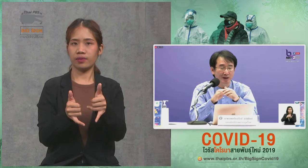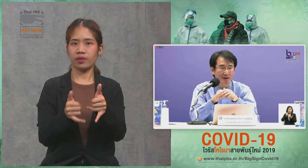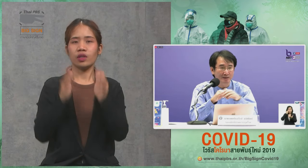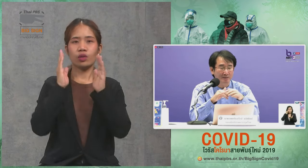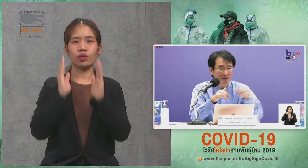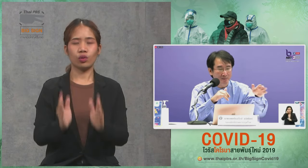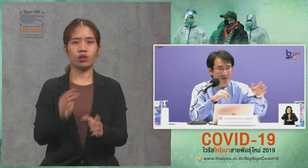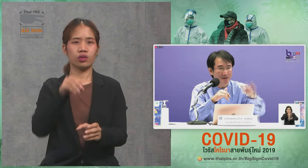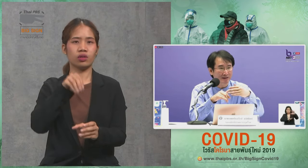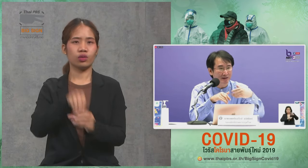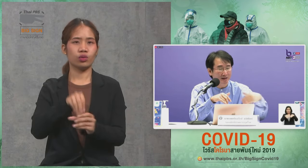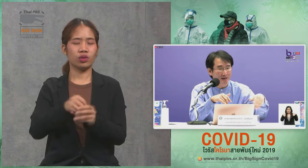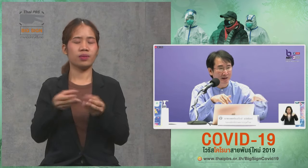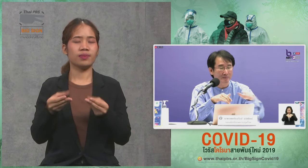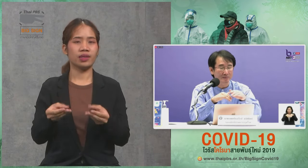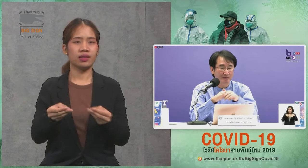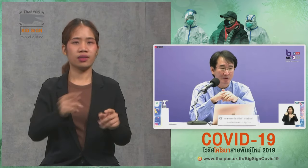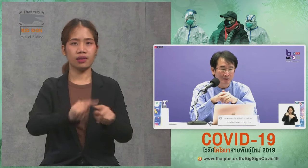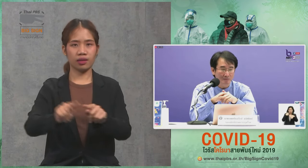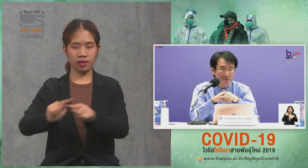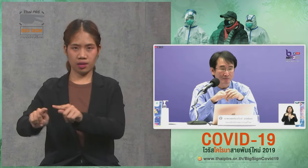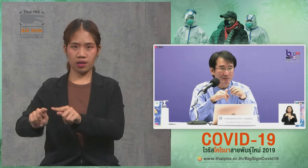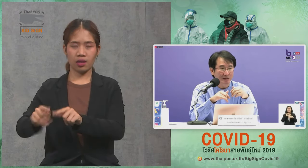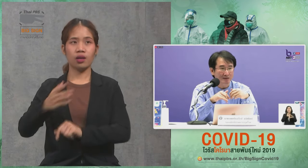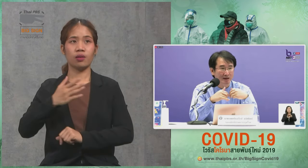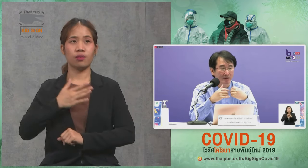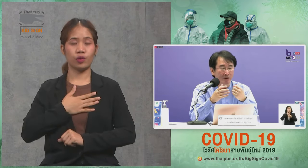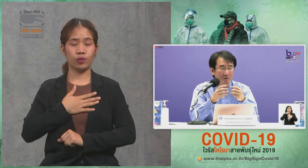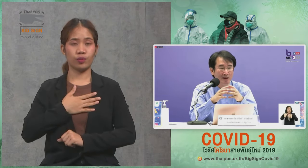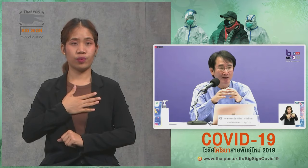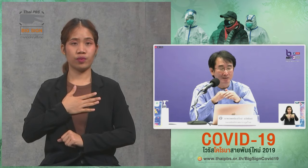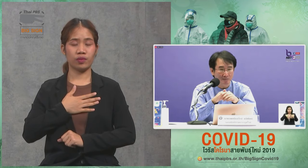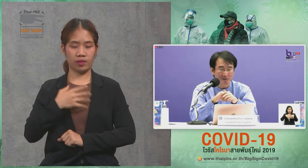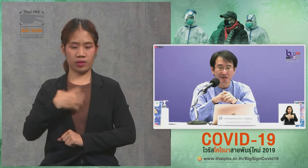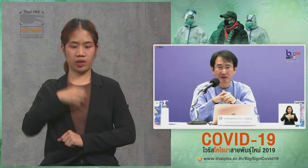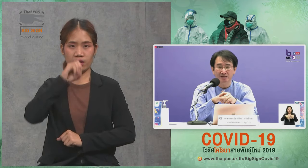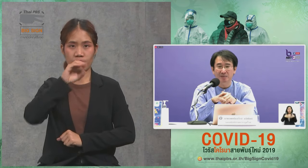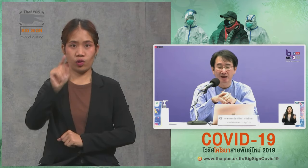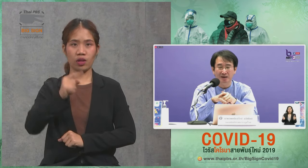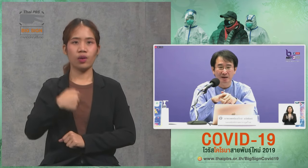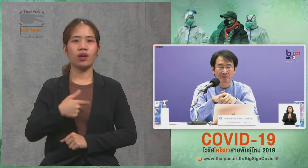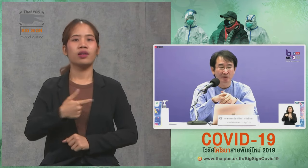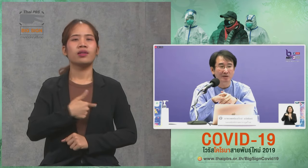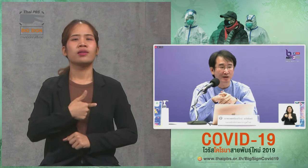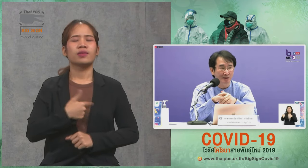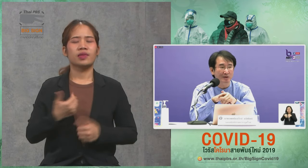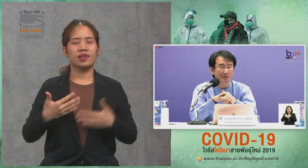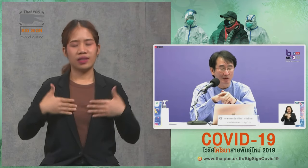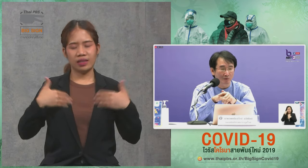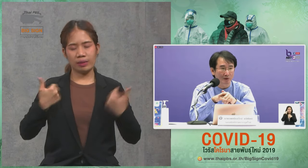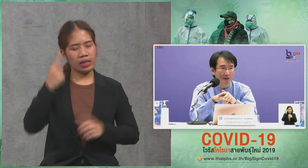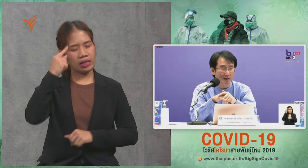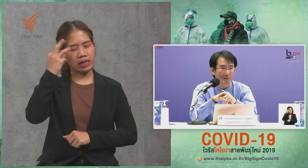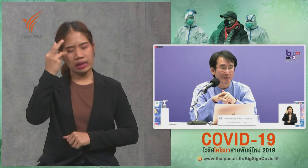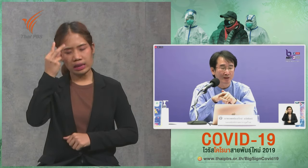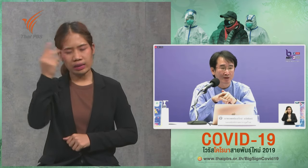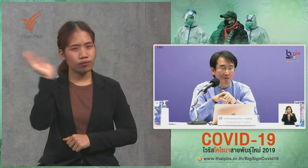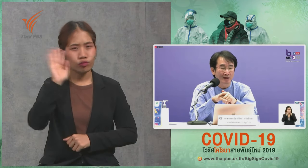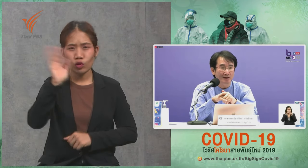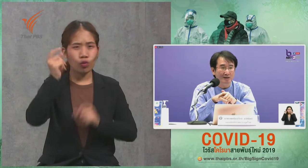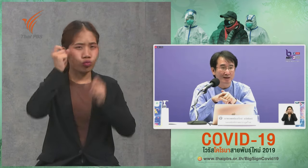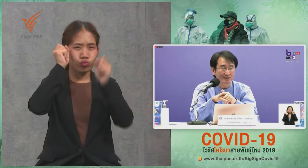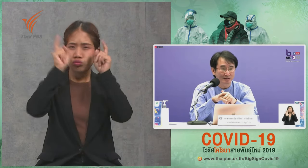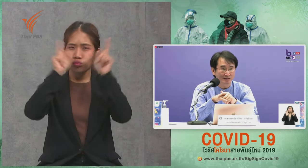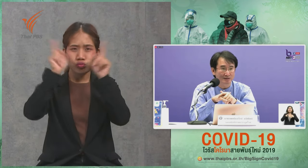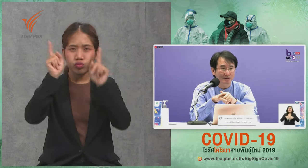คนที่อยู่ในพื้นที่เนี่ยนะครับผมอยากจะบอกว่าทำใจสบายๆนะครับไม่ต้องเครียดไม่ต้องกังวล นะครับ